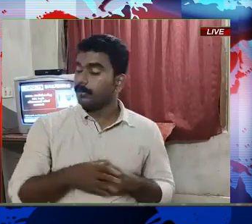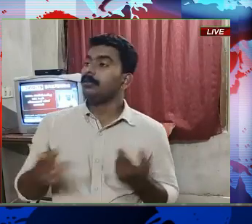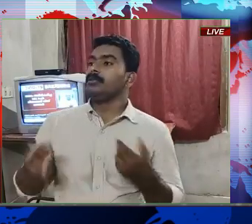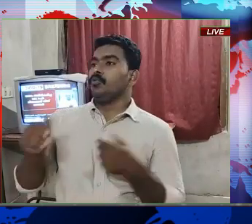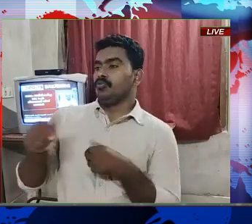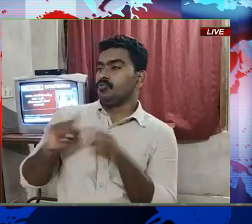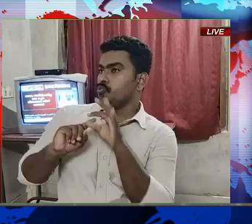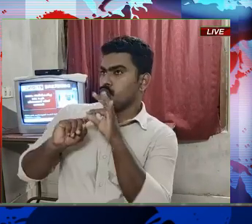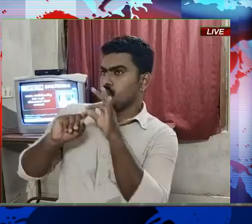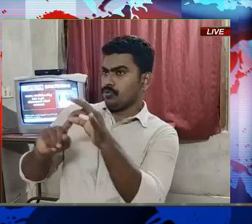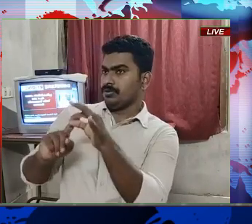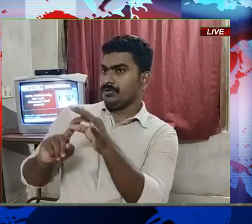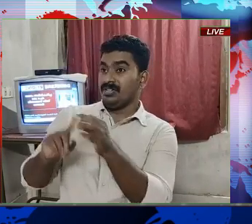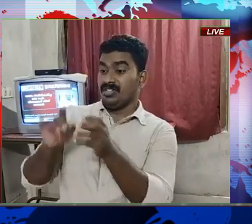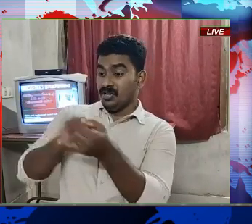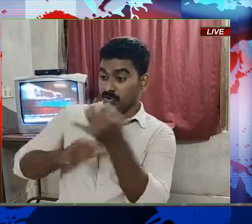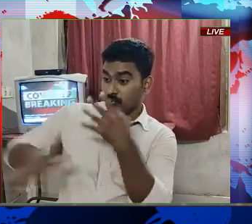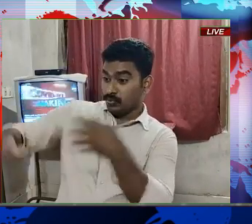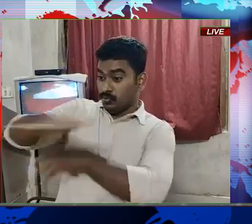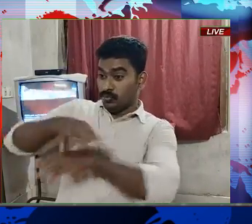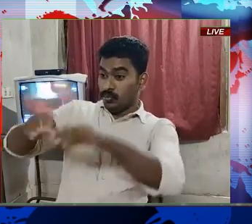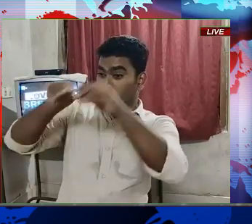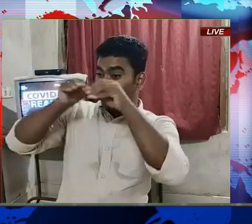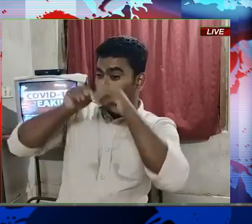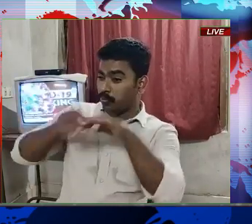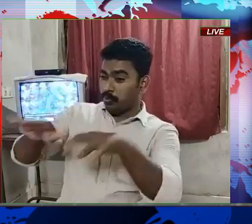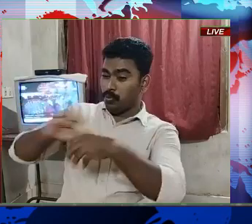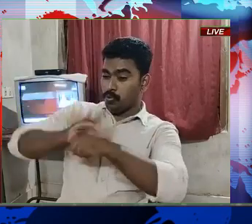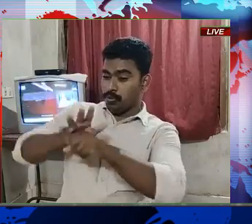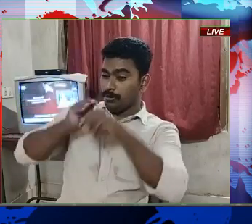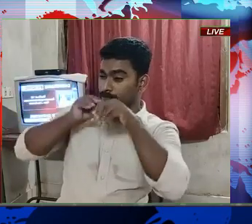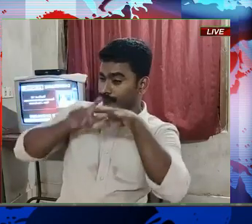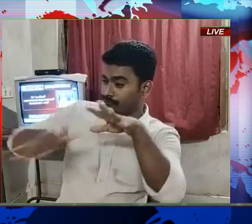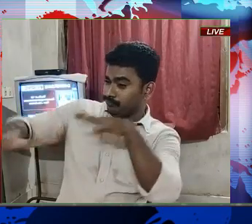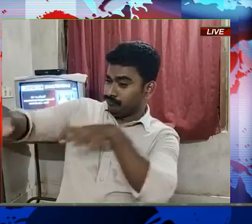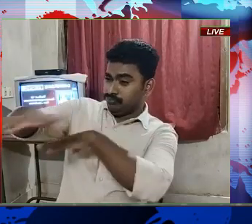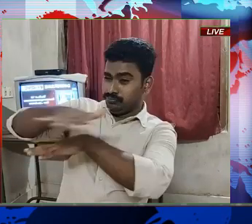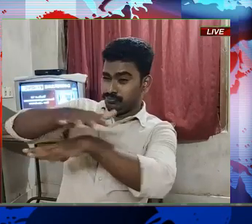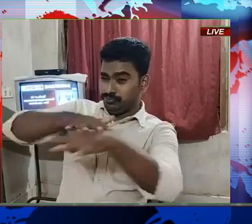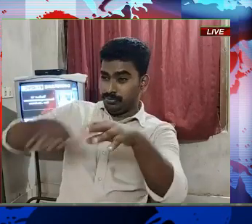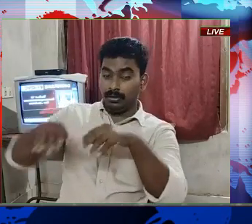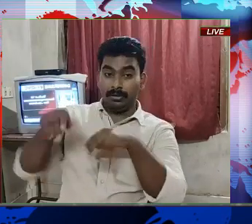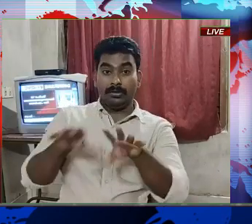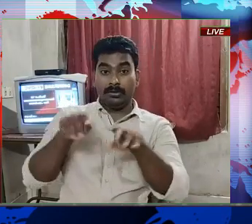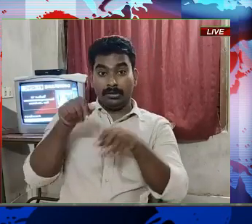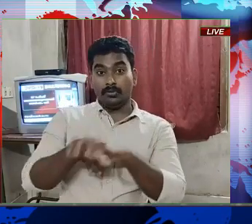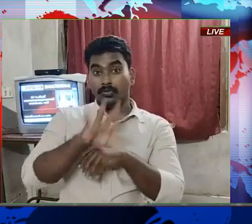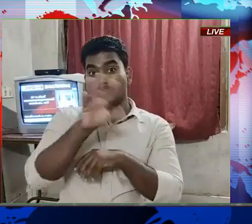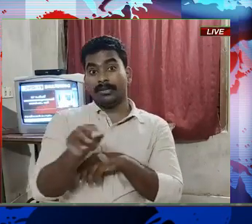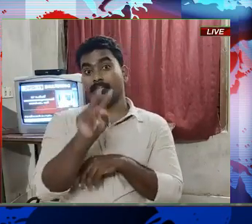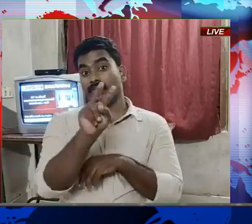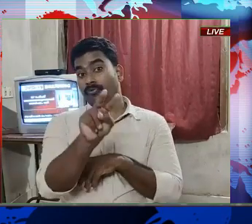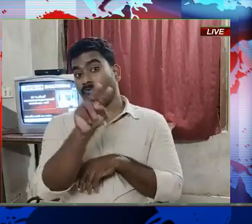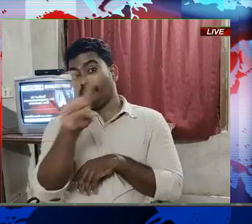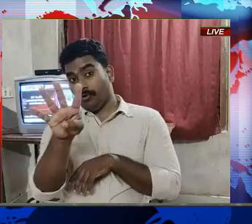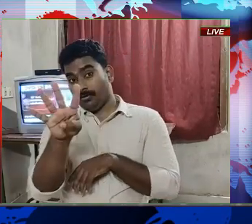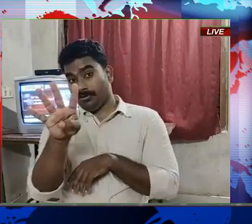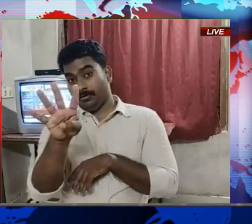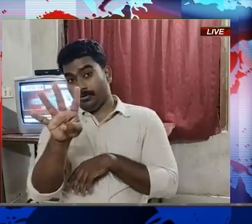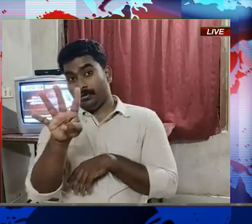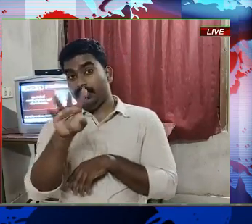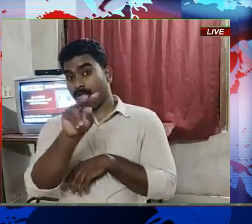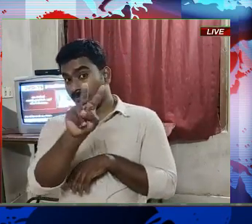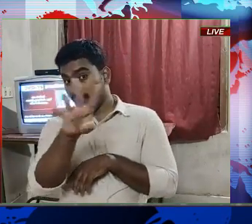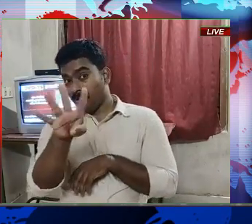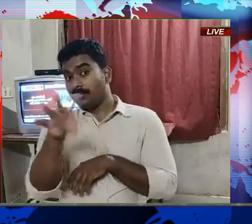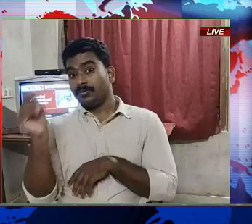തയ്യാറാകേണ്ടതില്ല. ഞങ്ങളാരും ഗവൺമെൻറ് ഇപ്പോൾ അവരെ പിന്നാലെ നിങ്ങളിത് കൊടുത്തോളണം എന്ന് പറഞ്ഞിട്ട് പോകുന്നില്ല. എന്നാൽ പലയിടത്തുമുള്ളൊരു